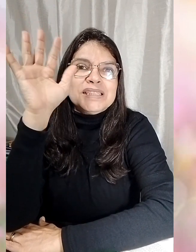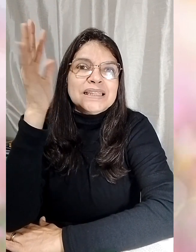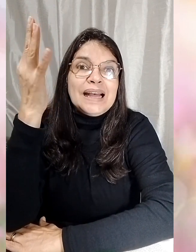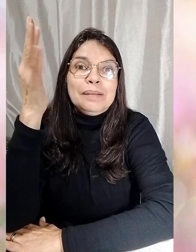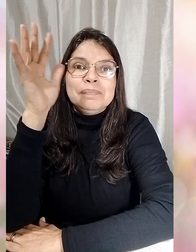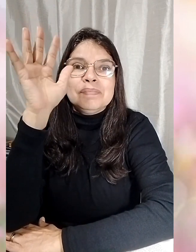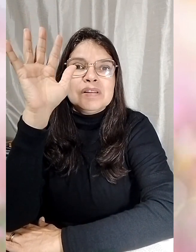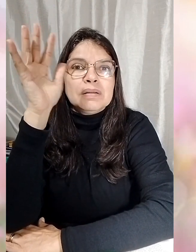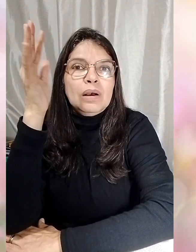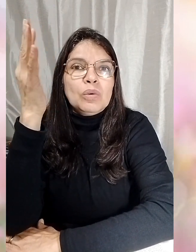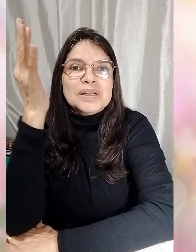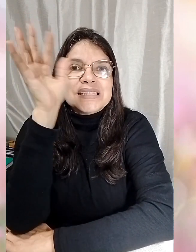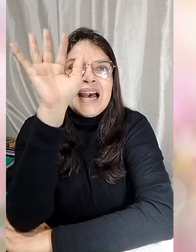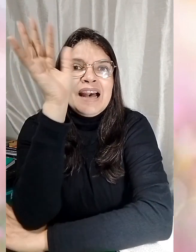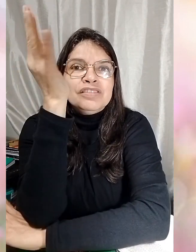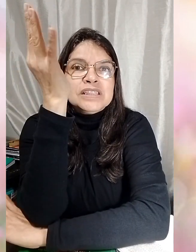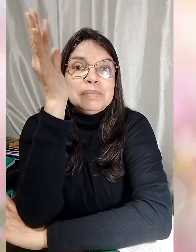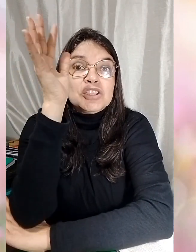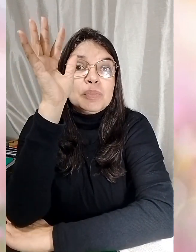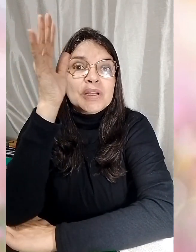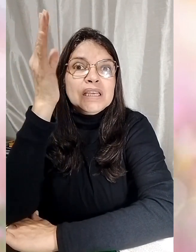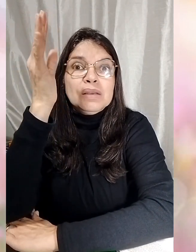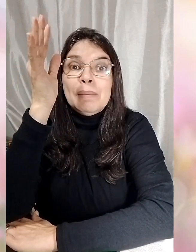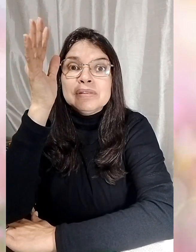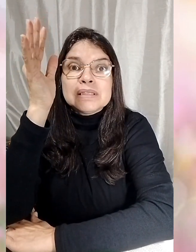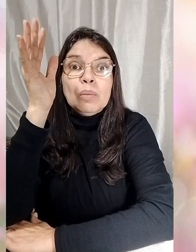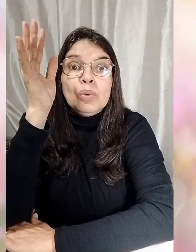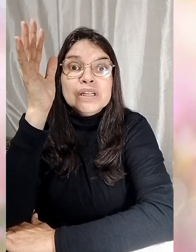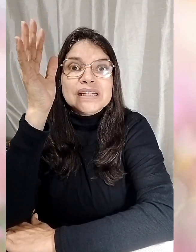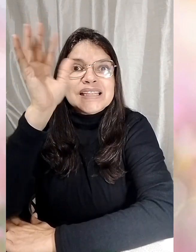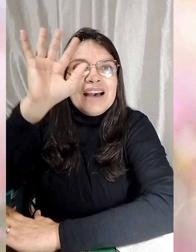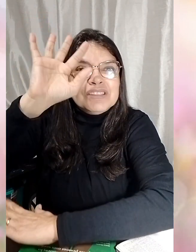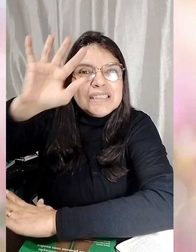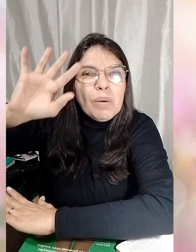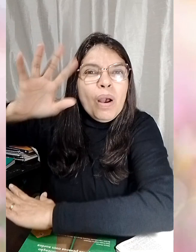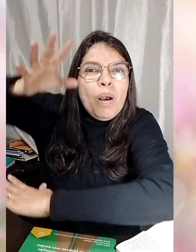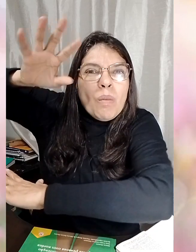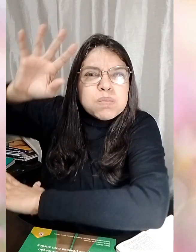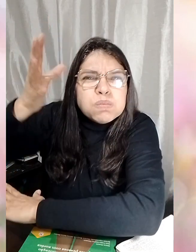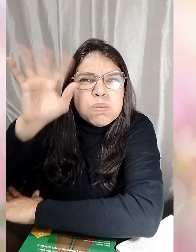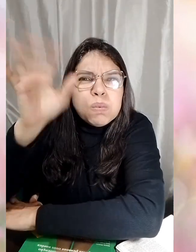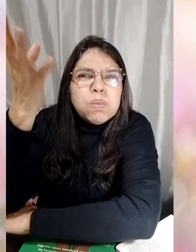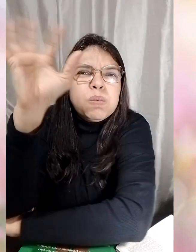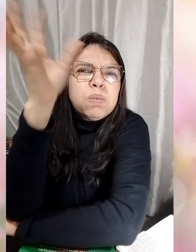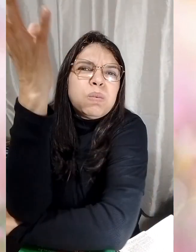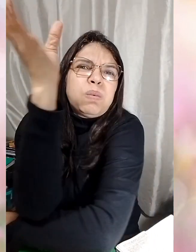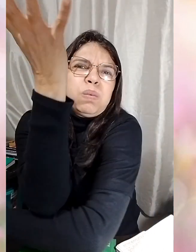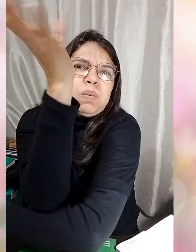se representar algumas árvores, mexo um pouquinho. São muitas árvores, então,